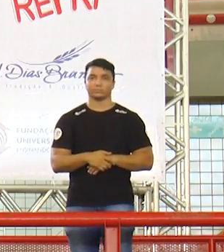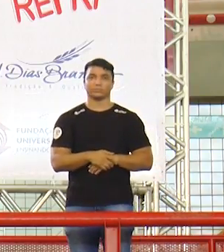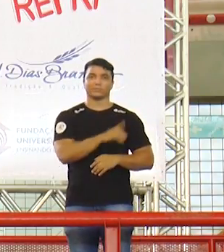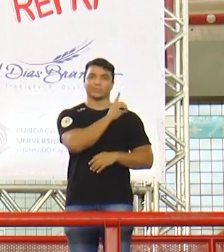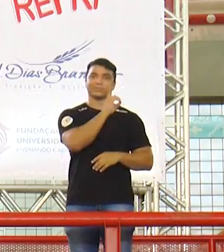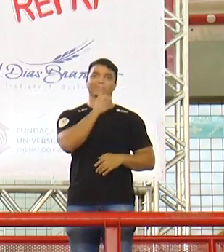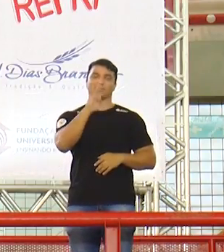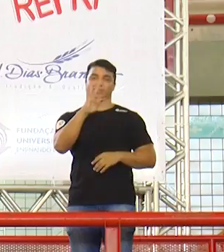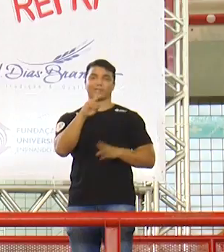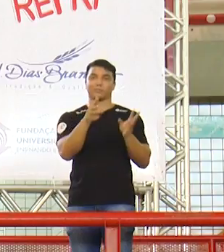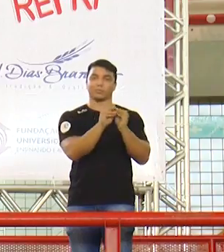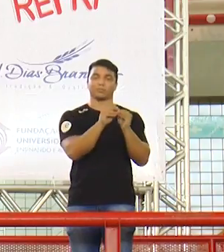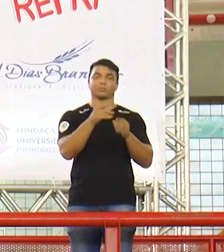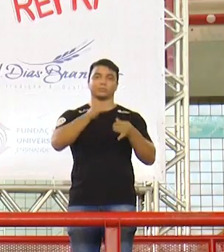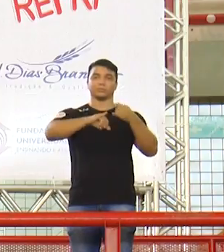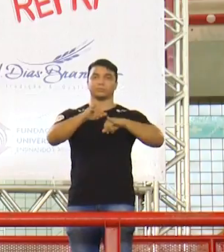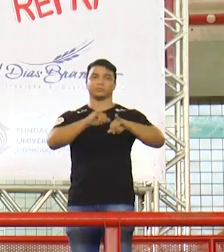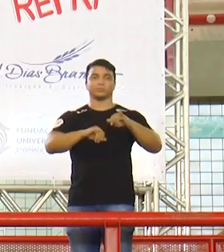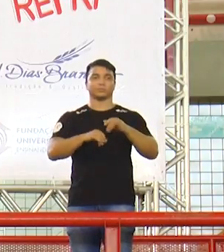DDT.